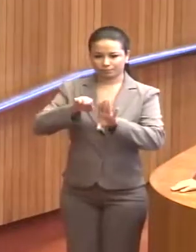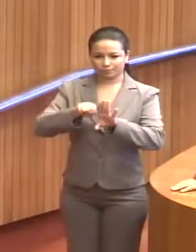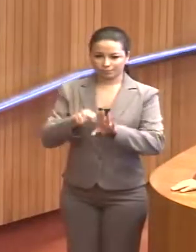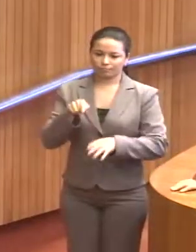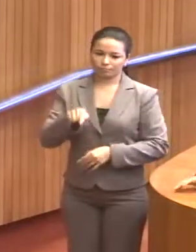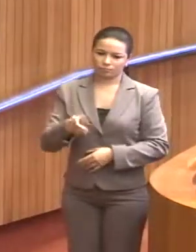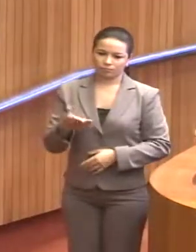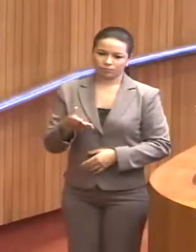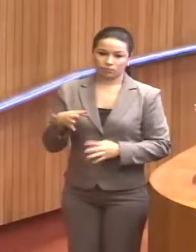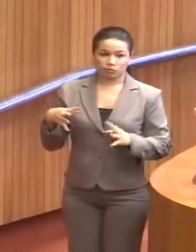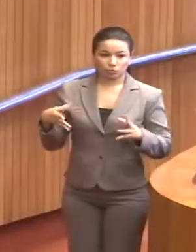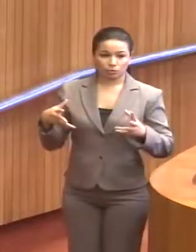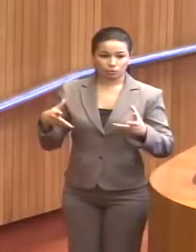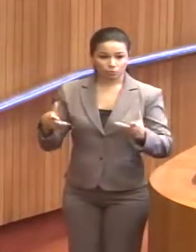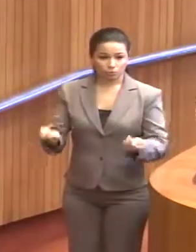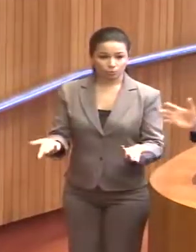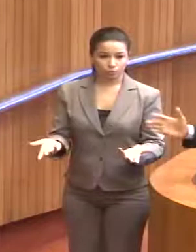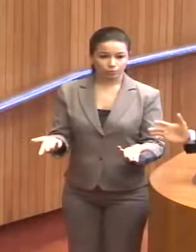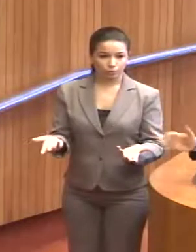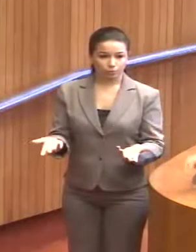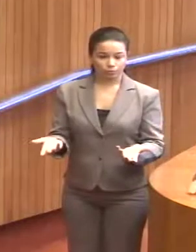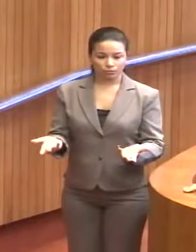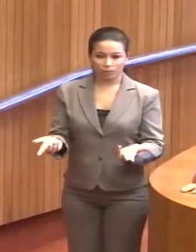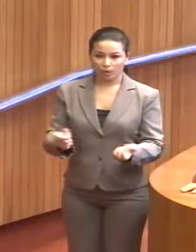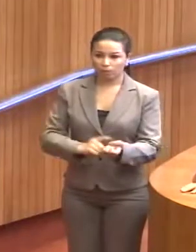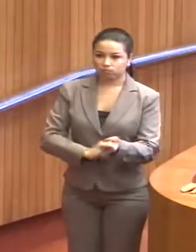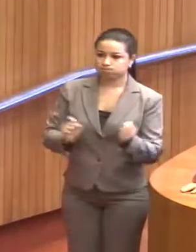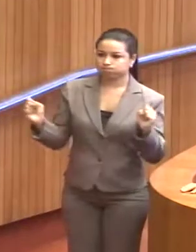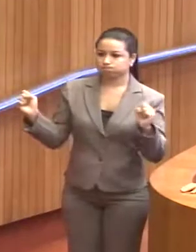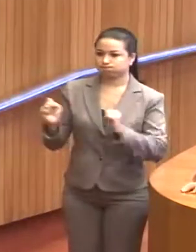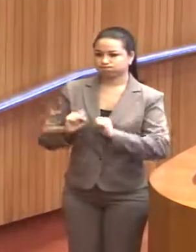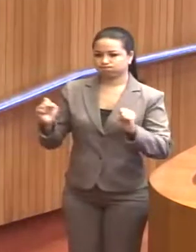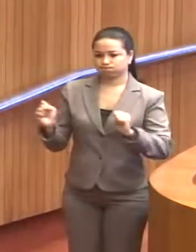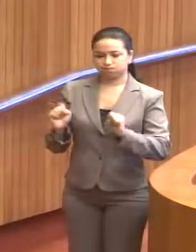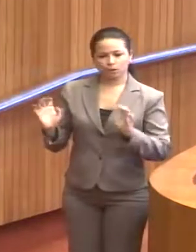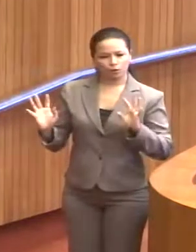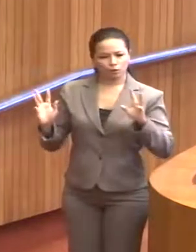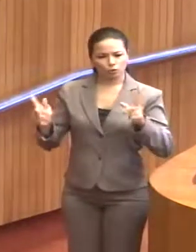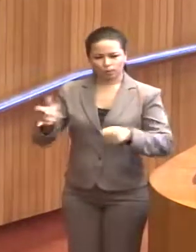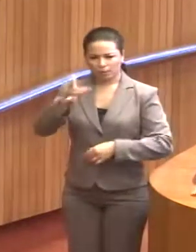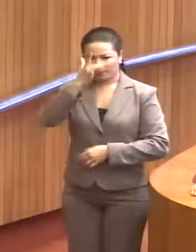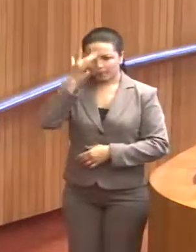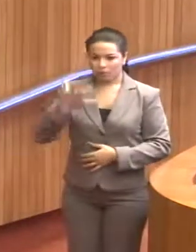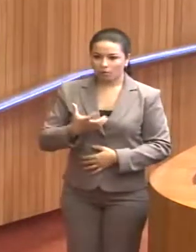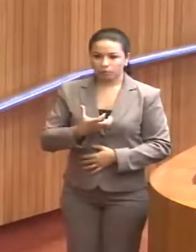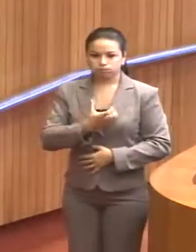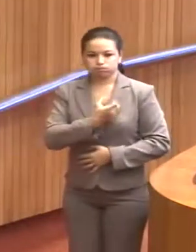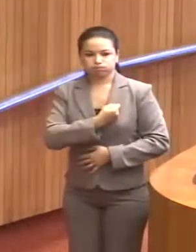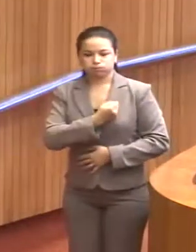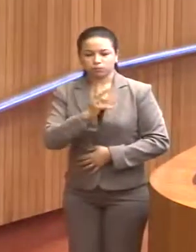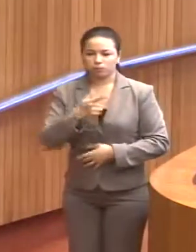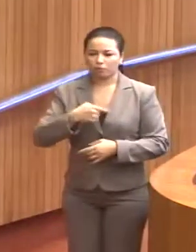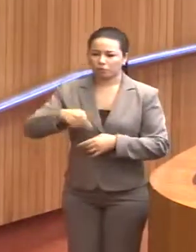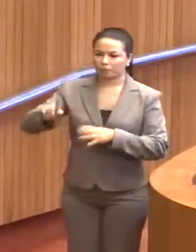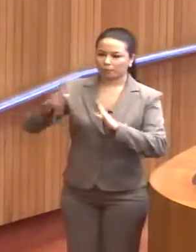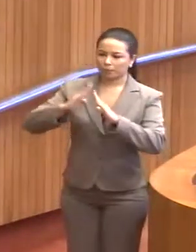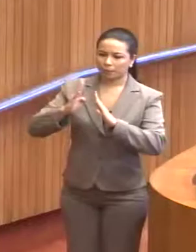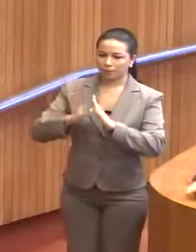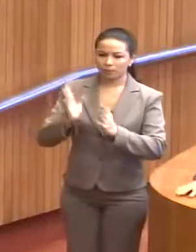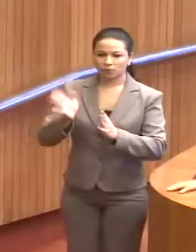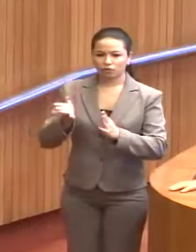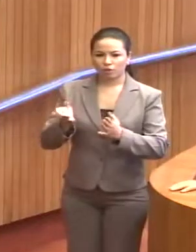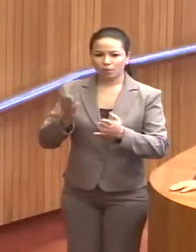portas. Todo mundo aterrorizado. Todas as pessoas assustadas foram para casas,